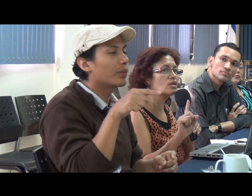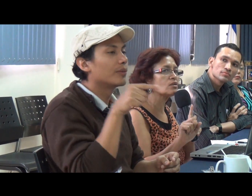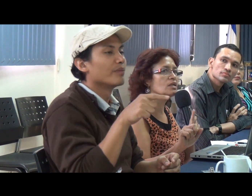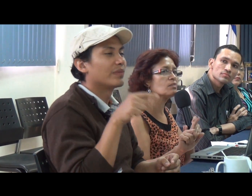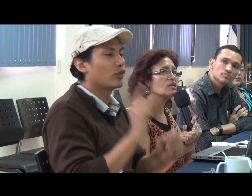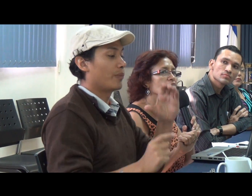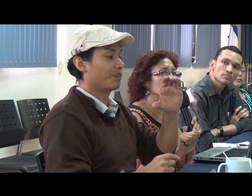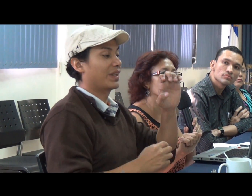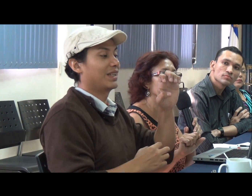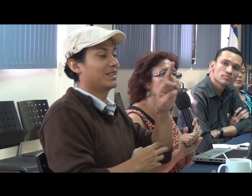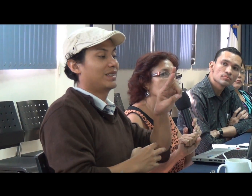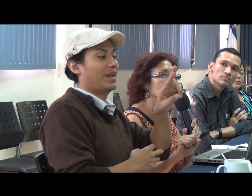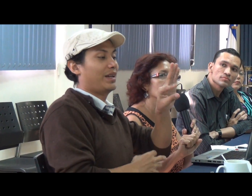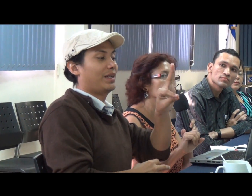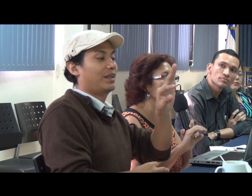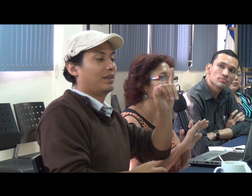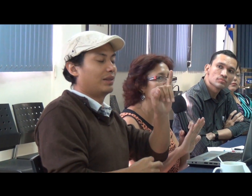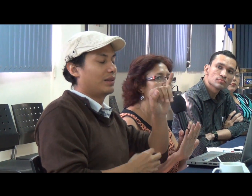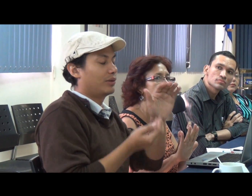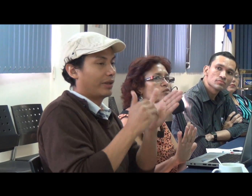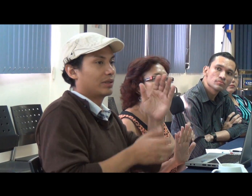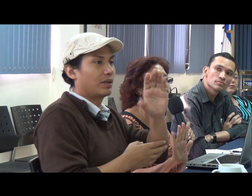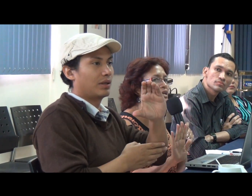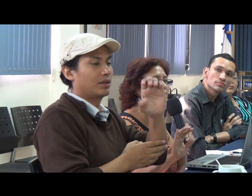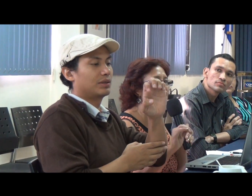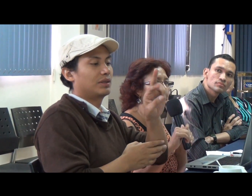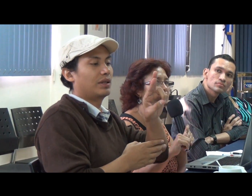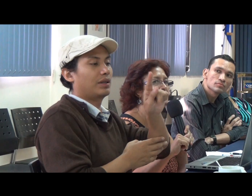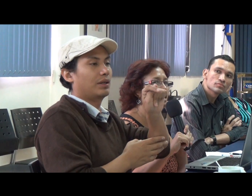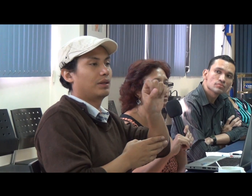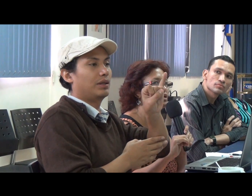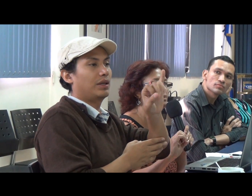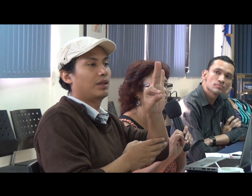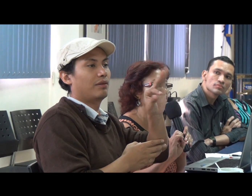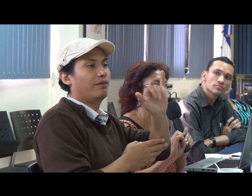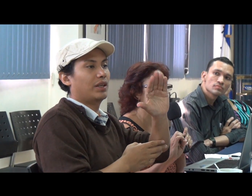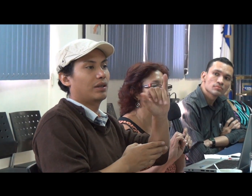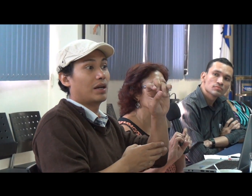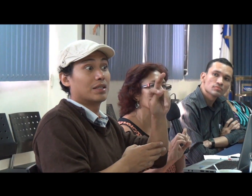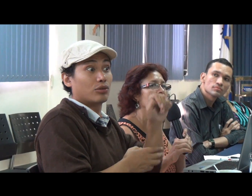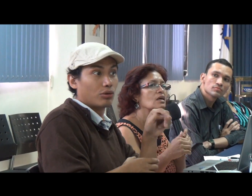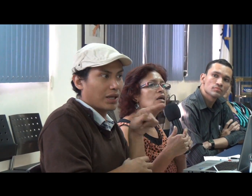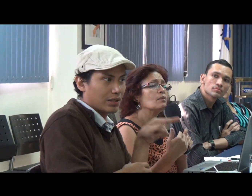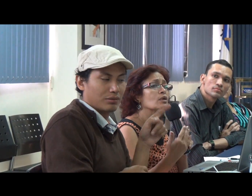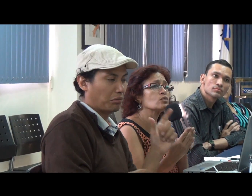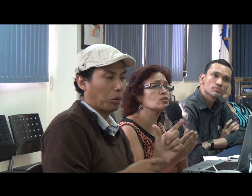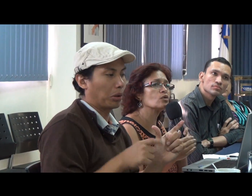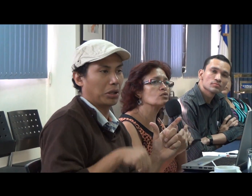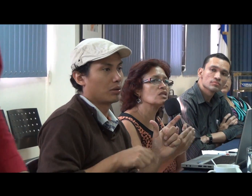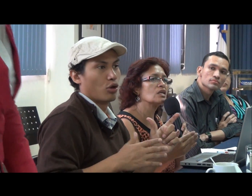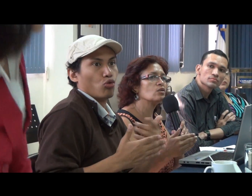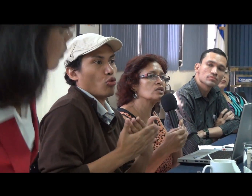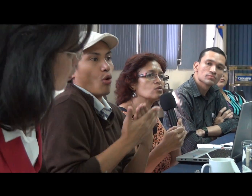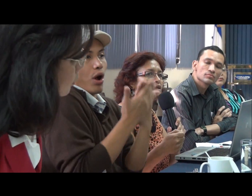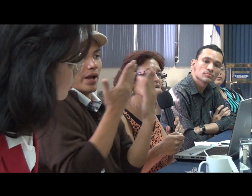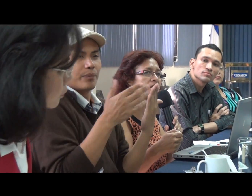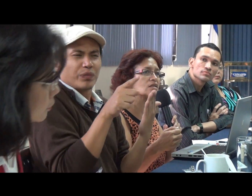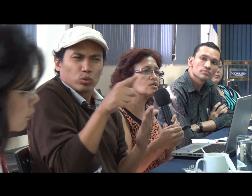porque hay que certifique, pero no hay ninguna institución en el país actualmente que certifique. Pero son ustedes los estudiantes los